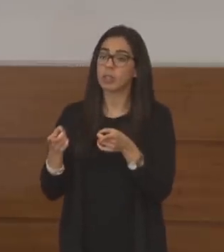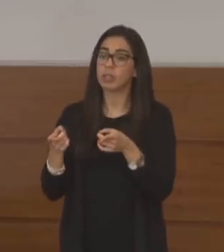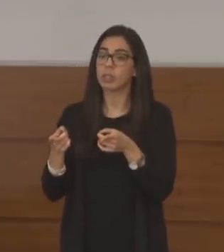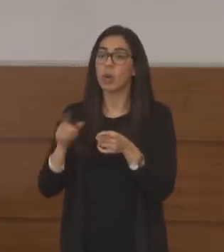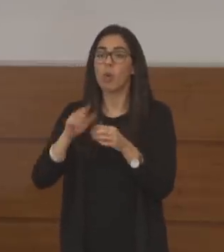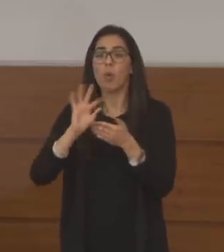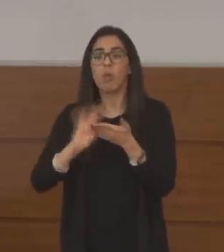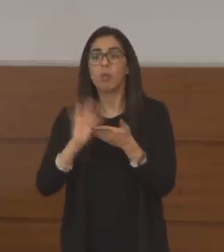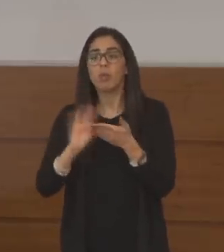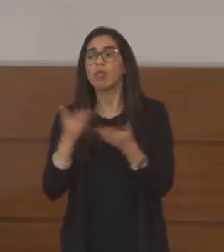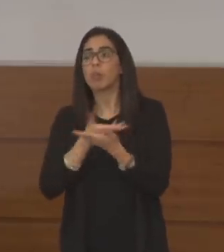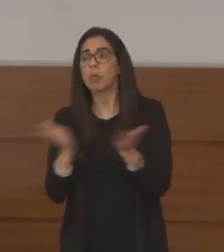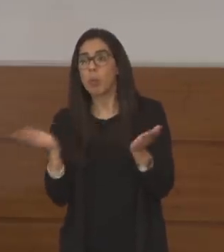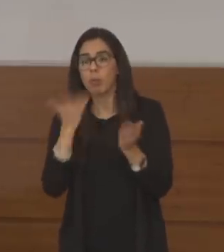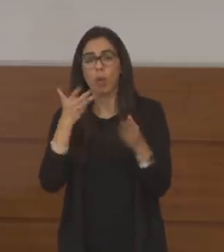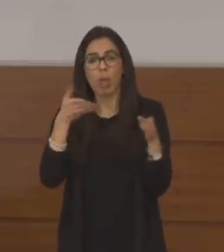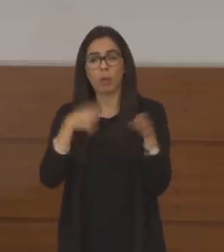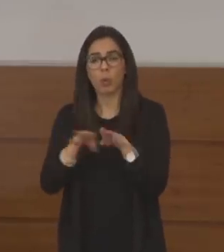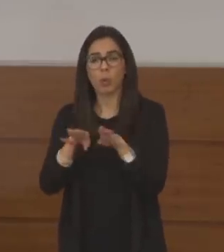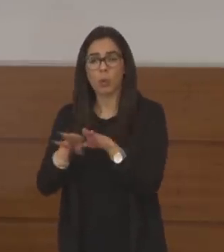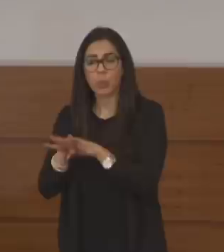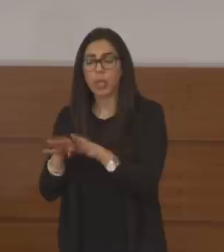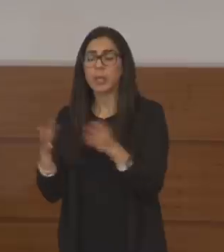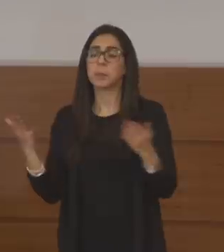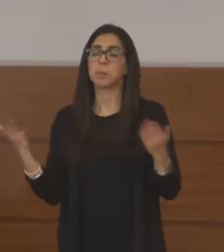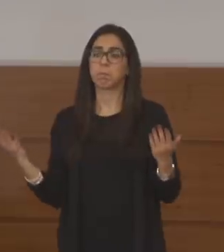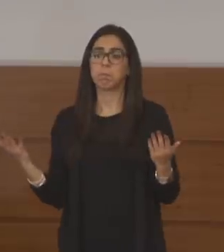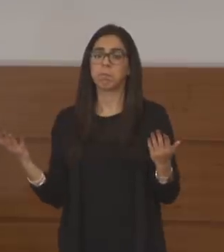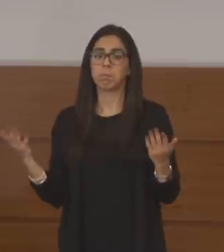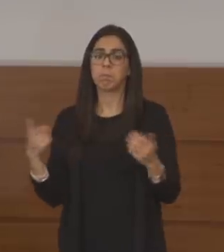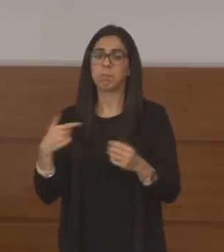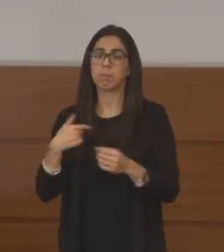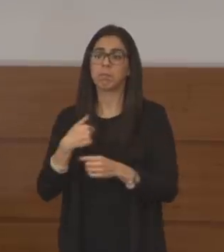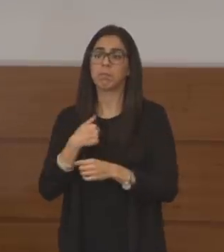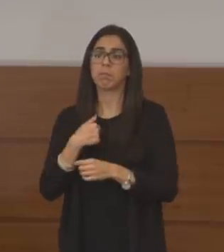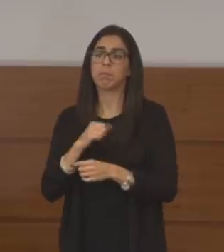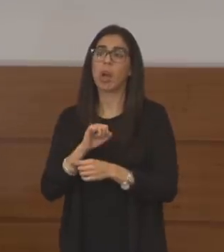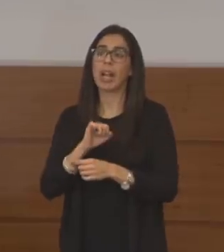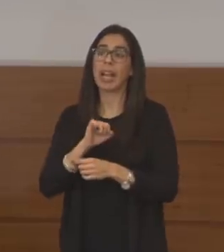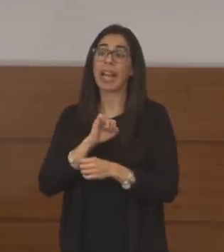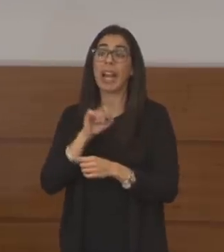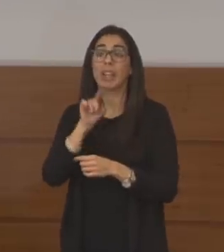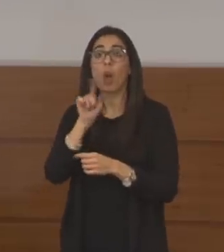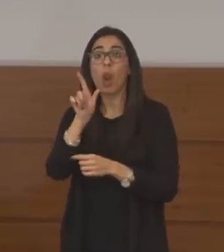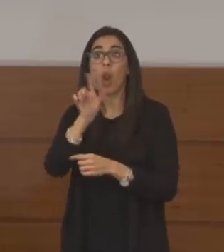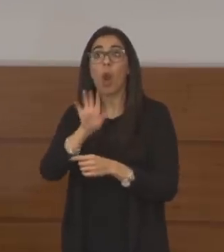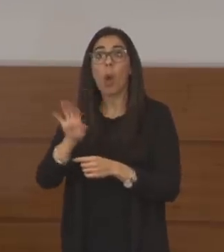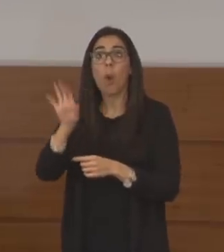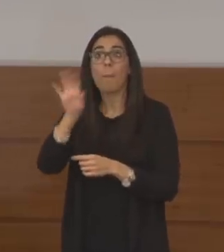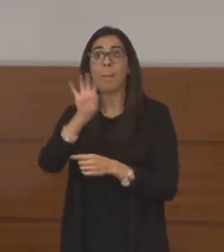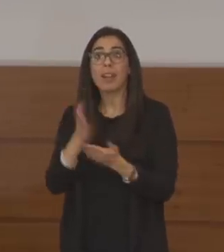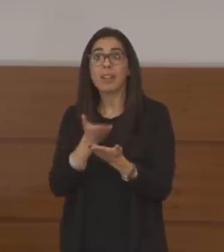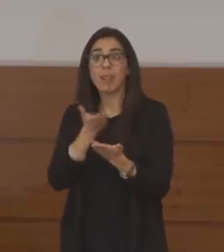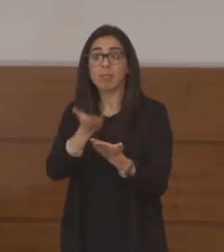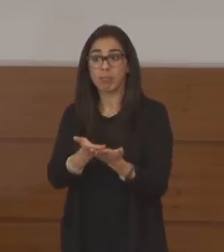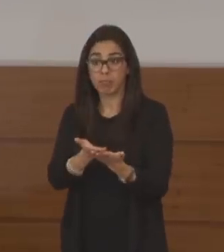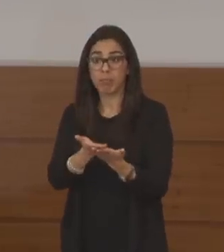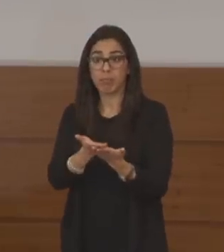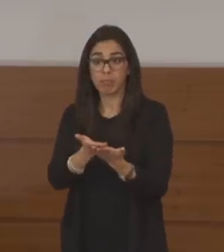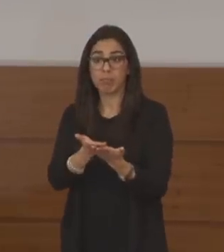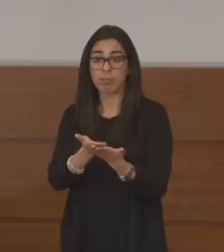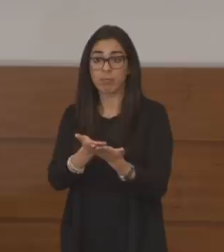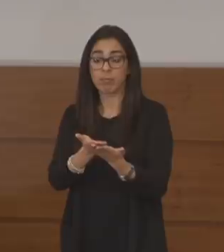uffici pubblici io credo che questo sia una richiesta che deve essere